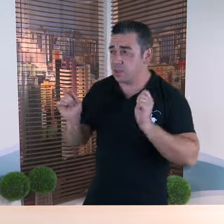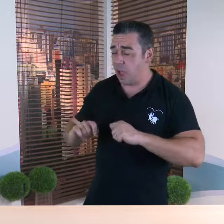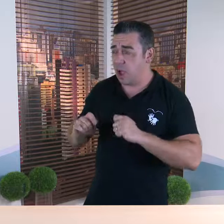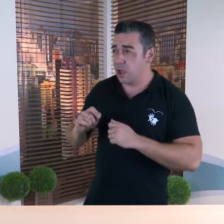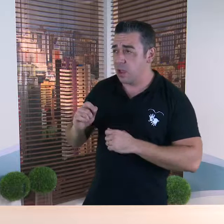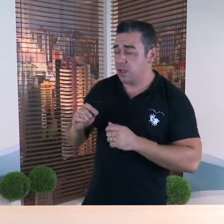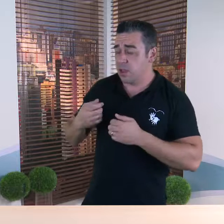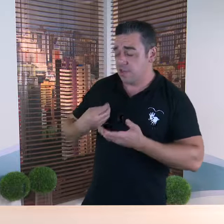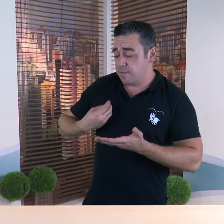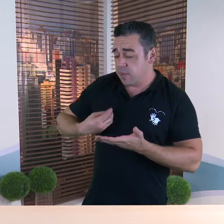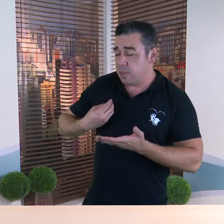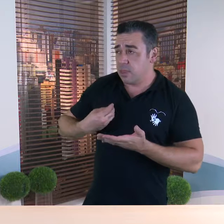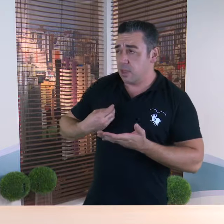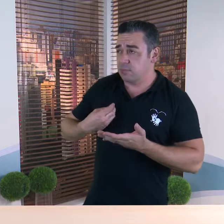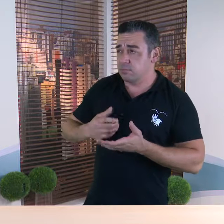tem dará pela sua vida.